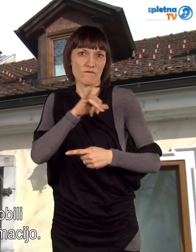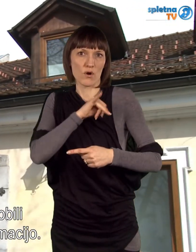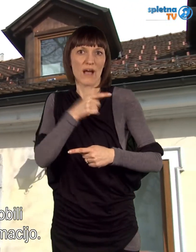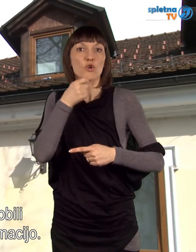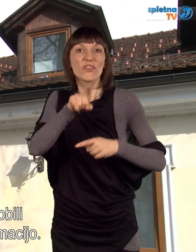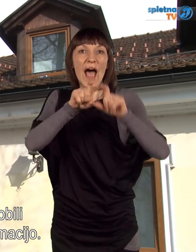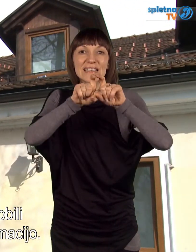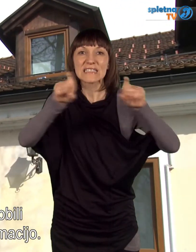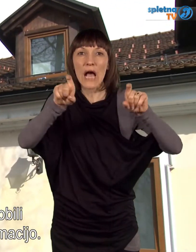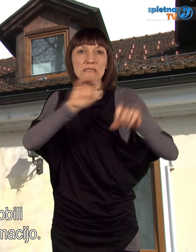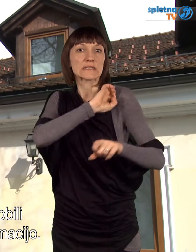informacijo.